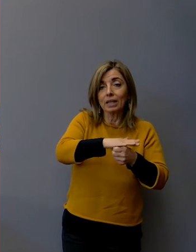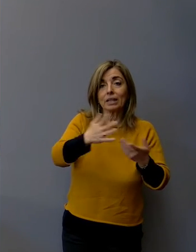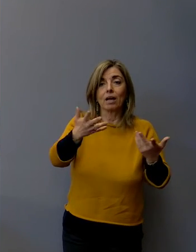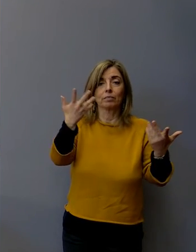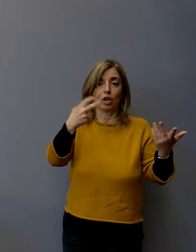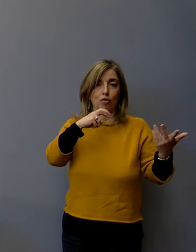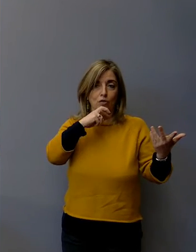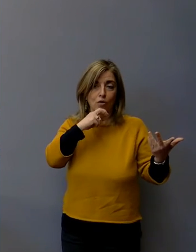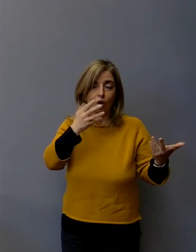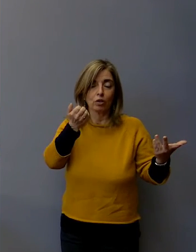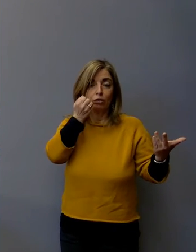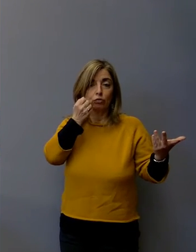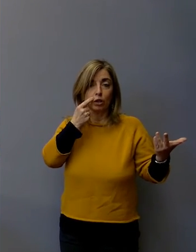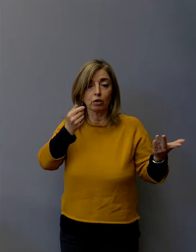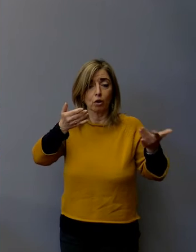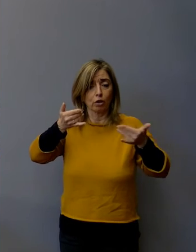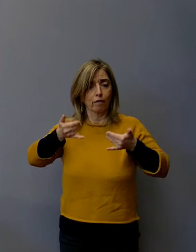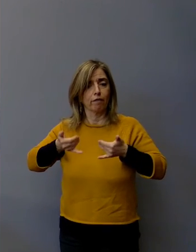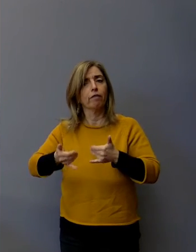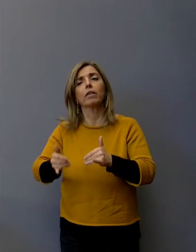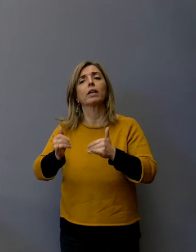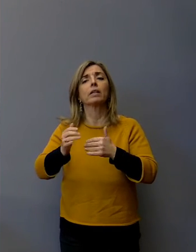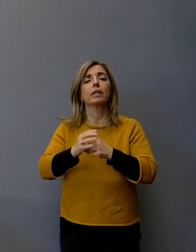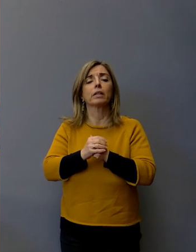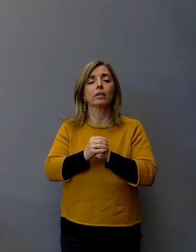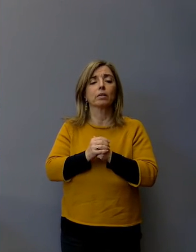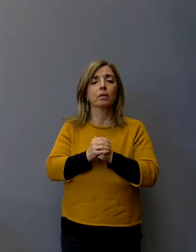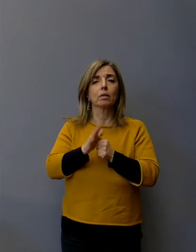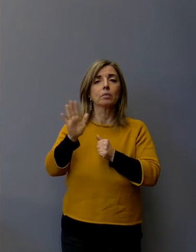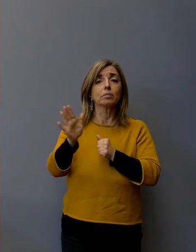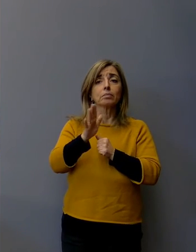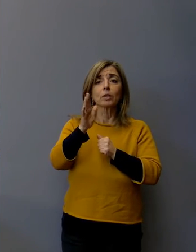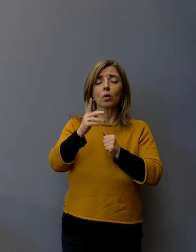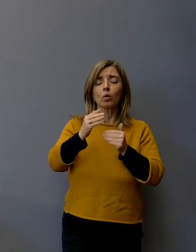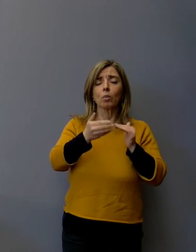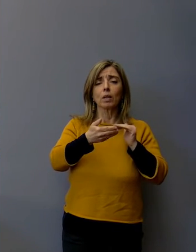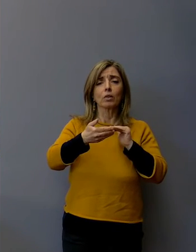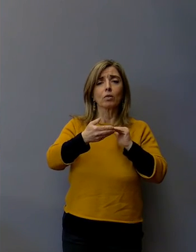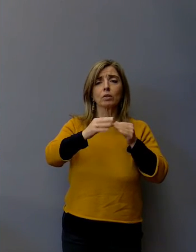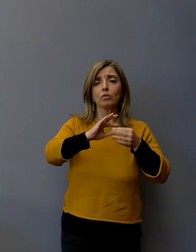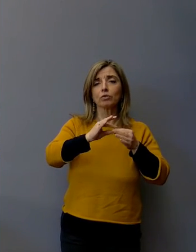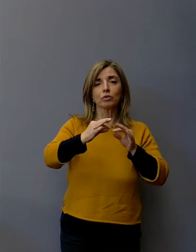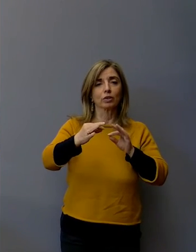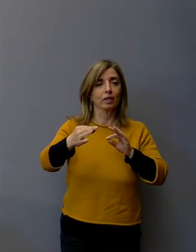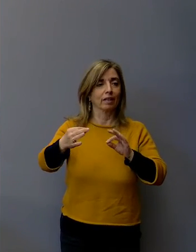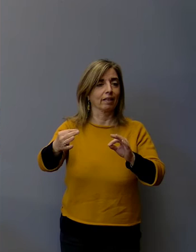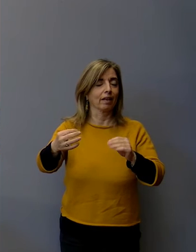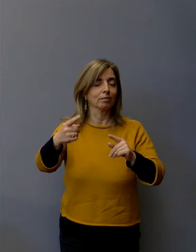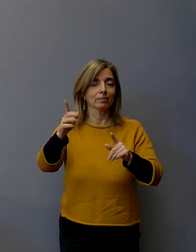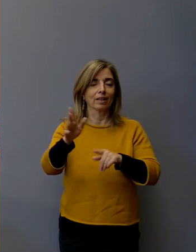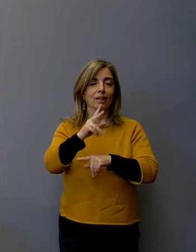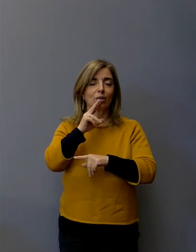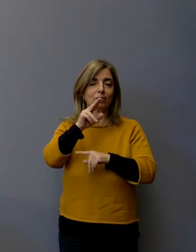dei genitori dei figli quella sociale catena di leopardiana memoria che diventa un soave job e vogliono